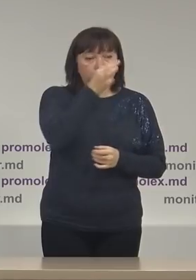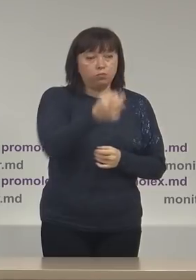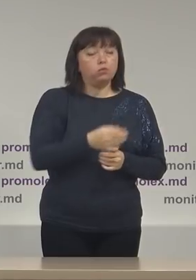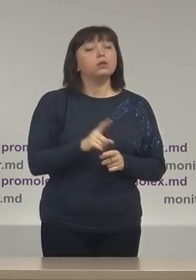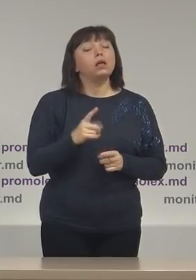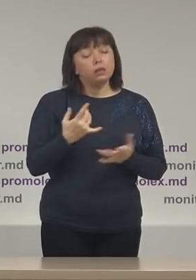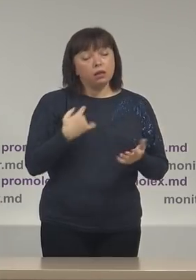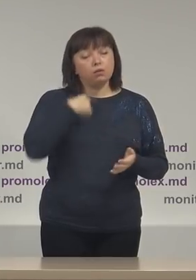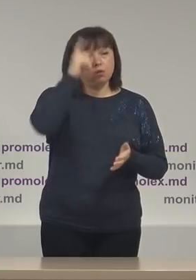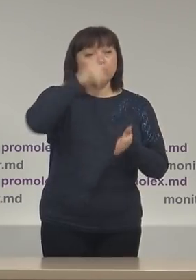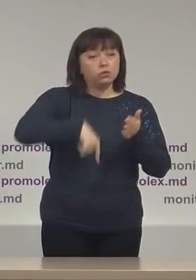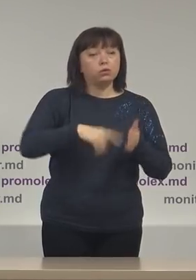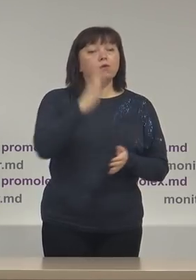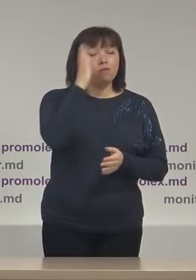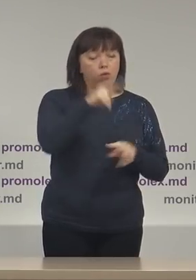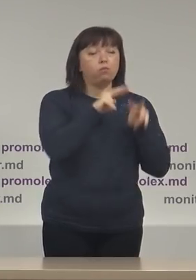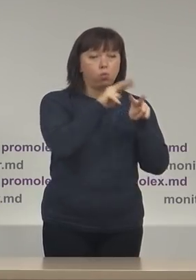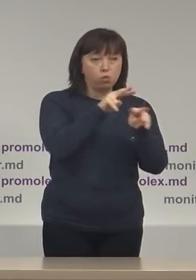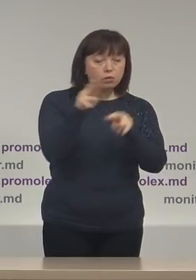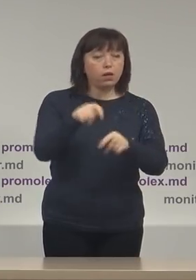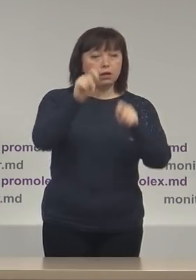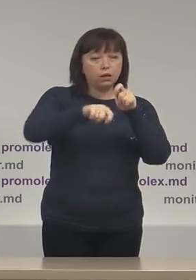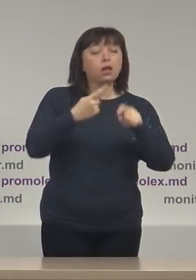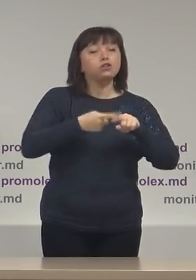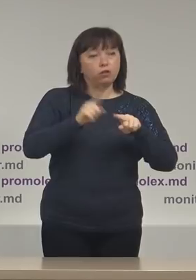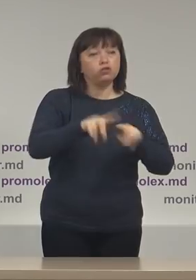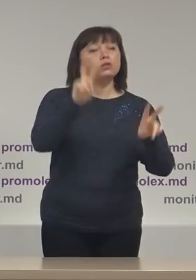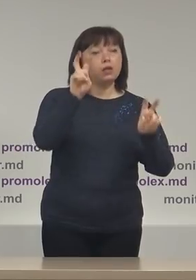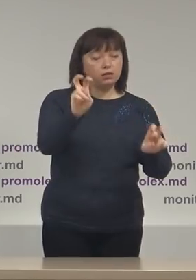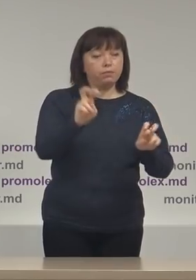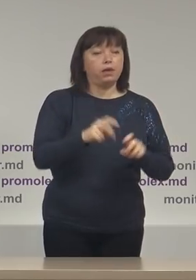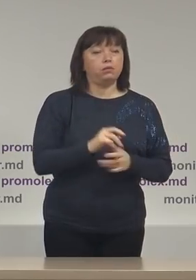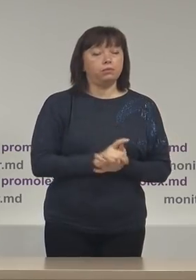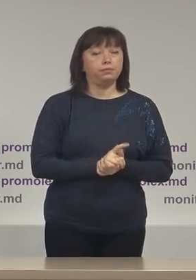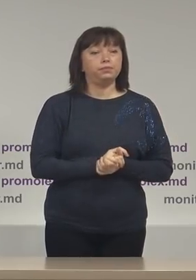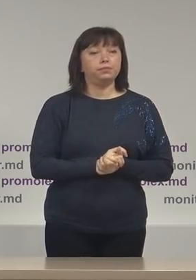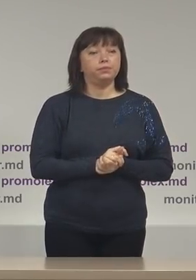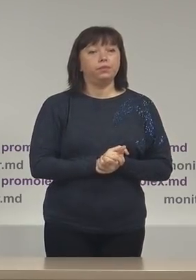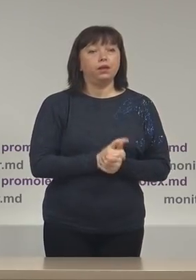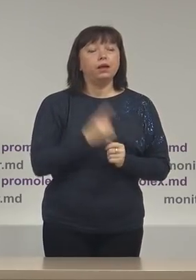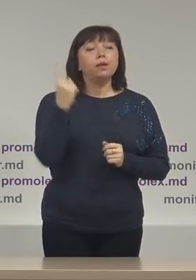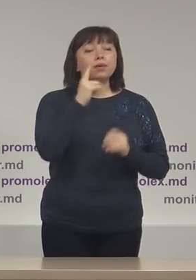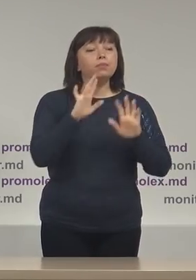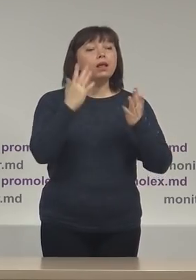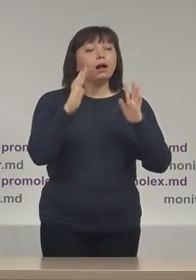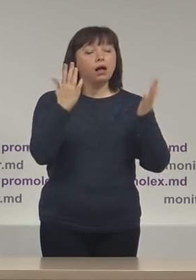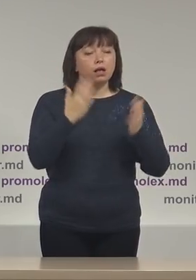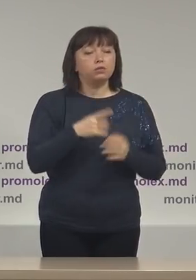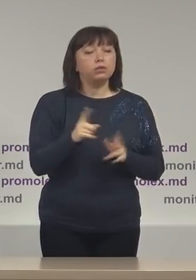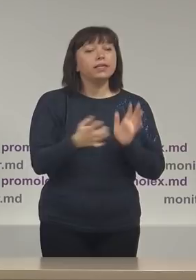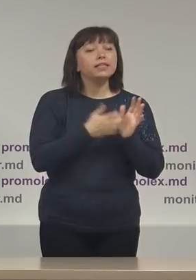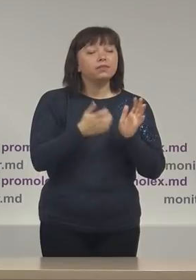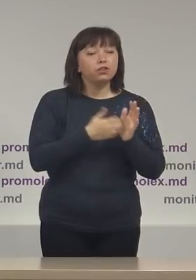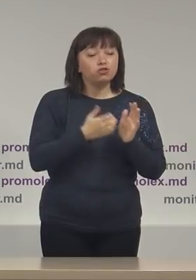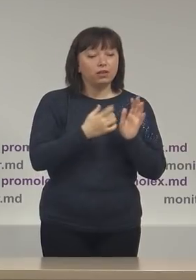siguranță vom urmări și aceste aspecte ale procesului electoral. Primele cazuri de deficiență